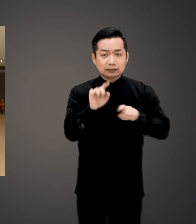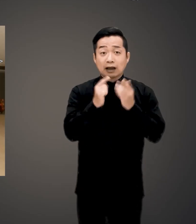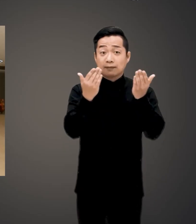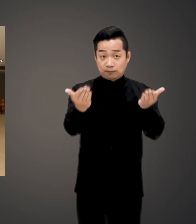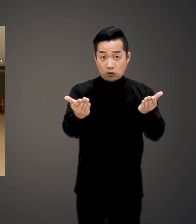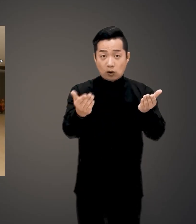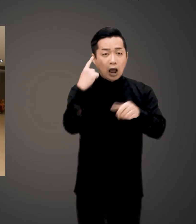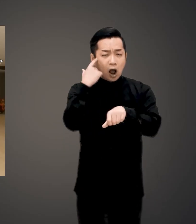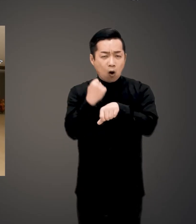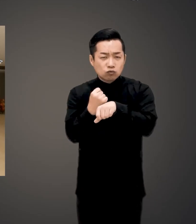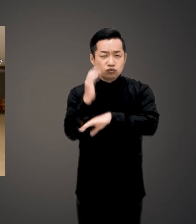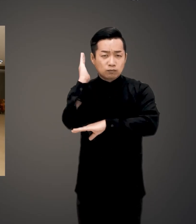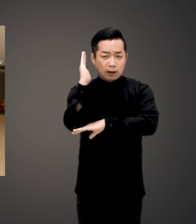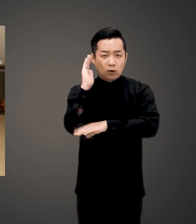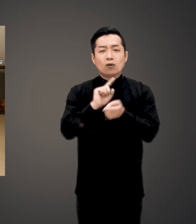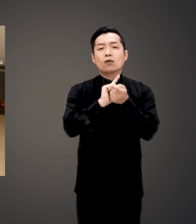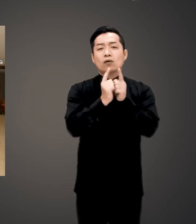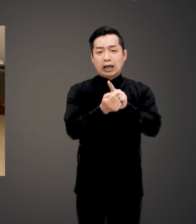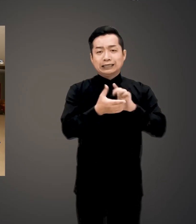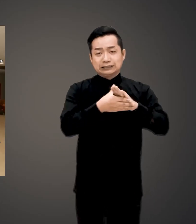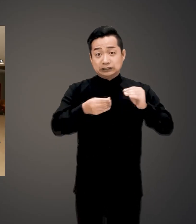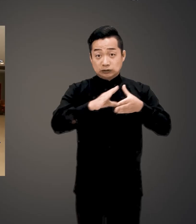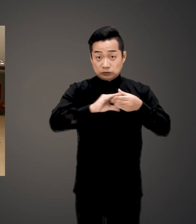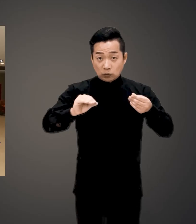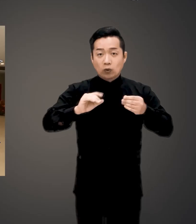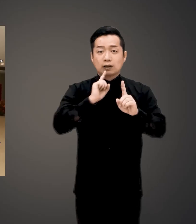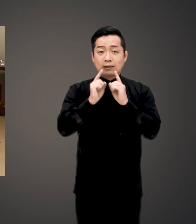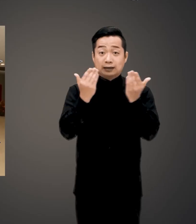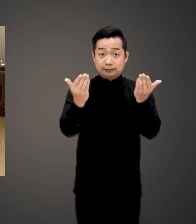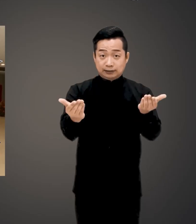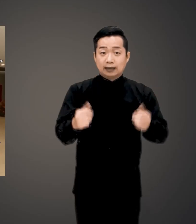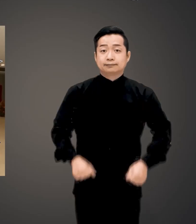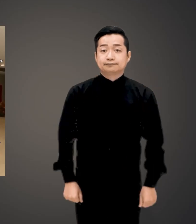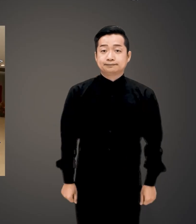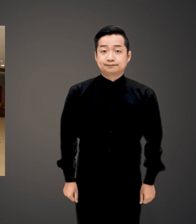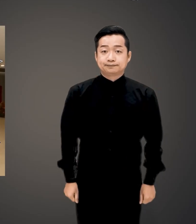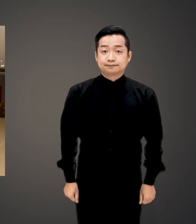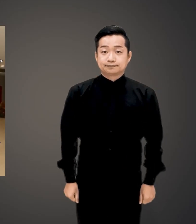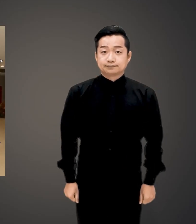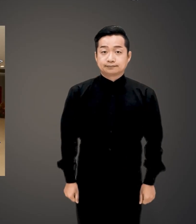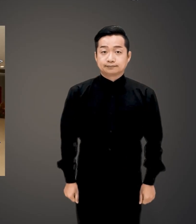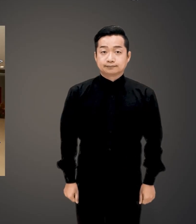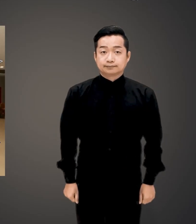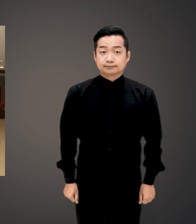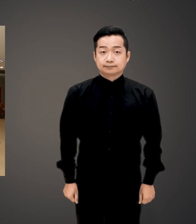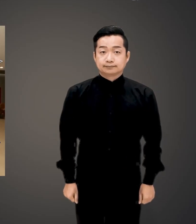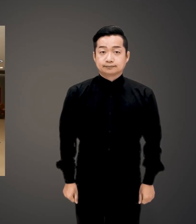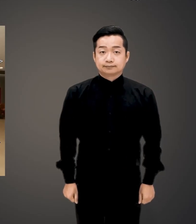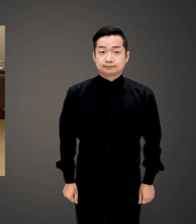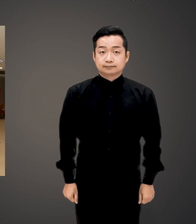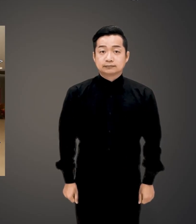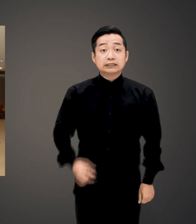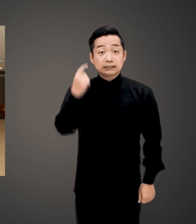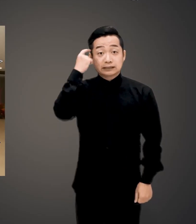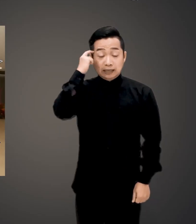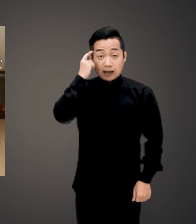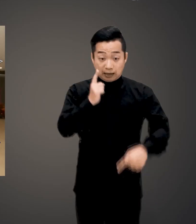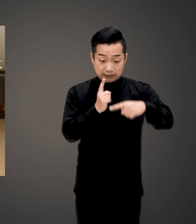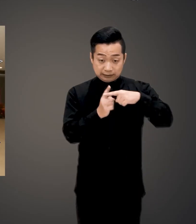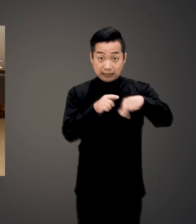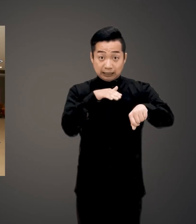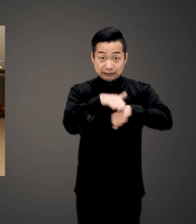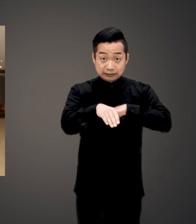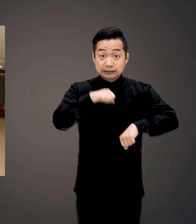entspricht. Ich mache das anders. Ich mache Storytelling. Ich erzähle Geschichten, wie Leute erfolgreich mit einer optimistischen